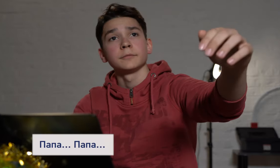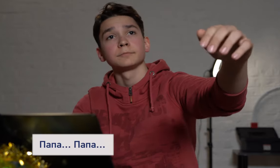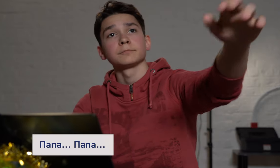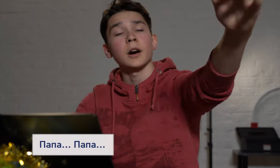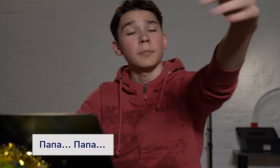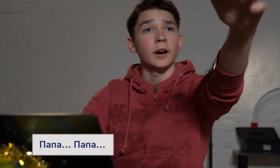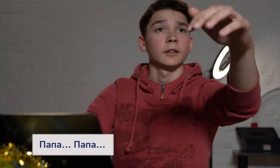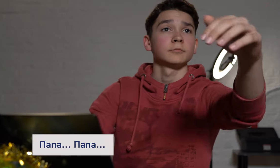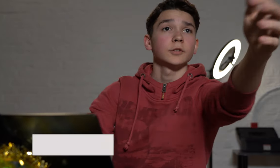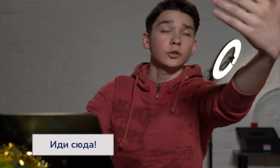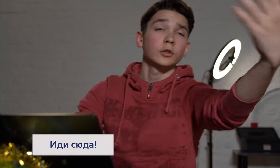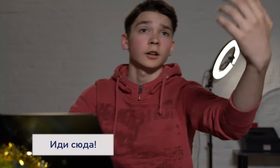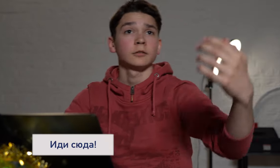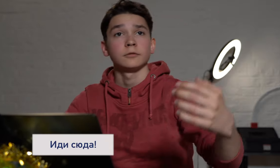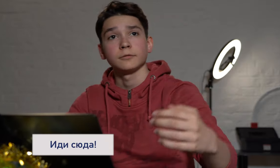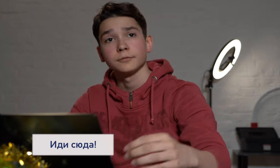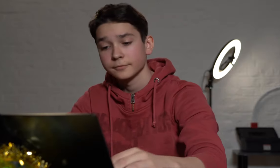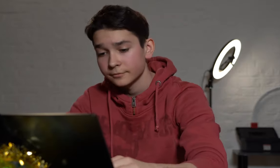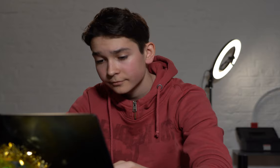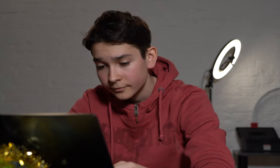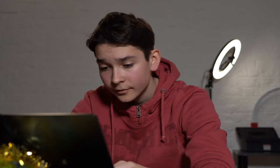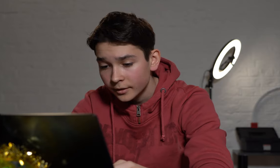Папа, папа, иди сюда.